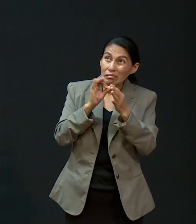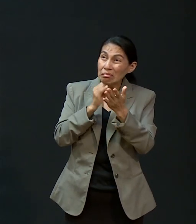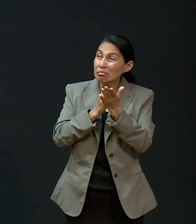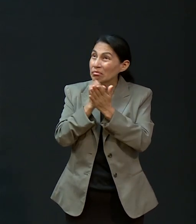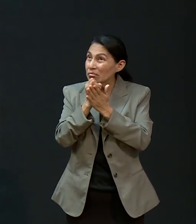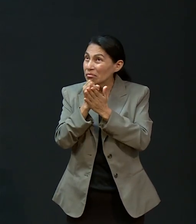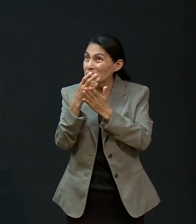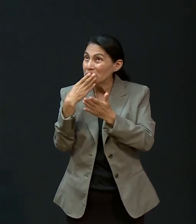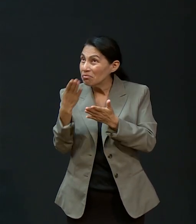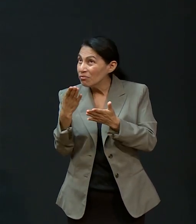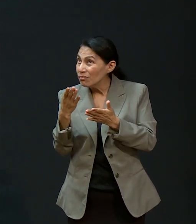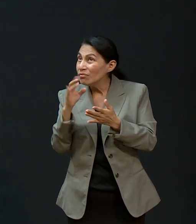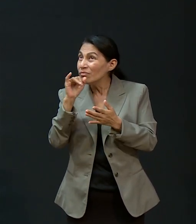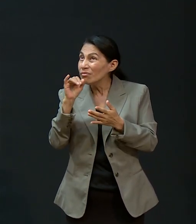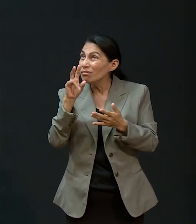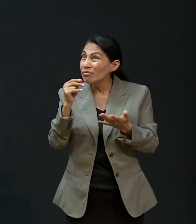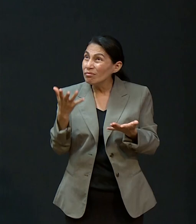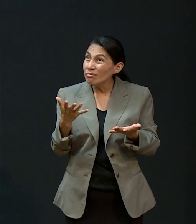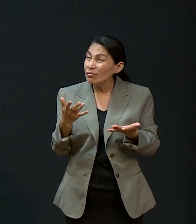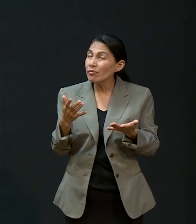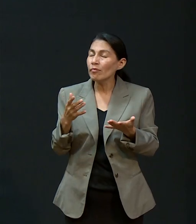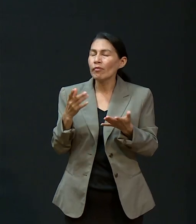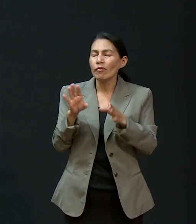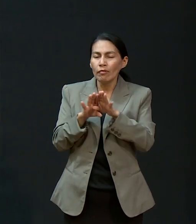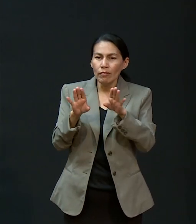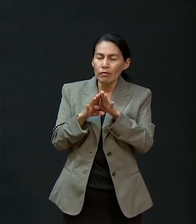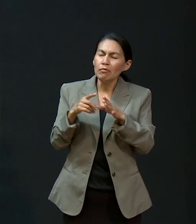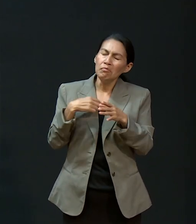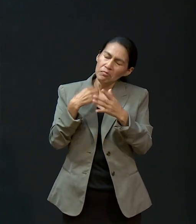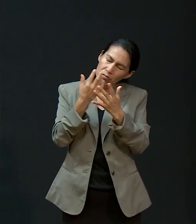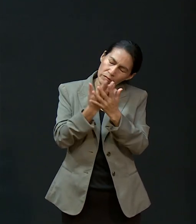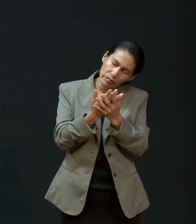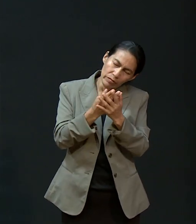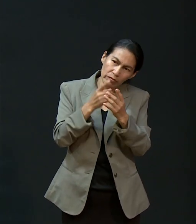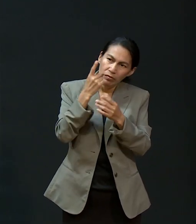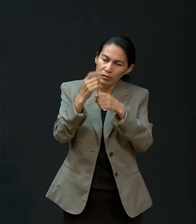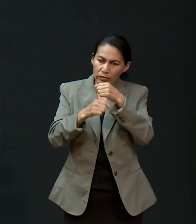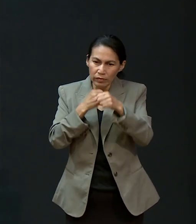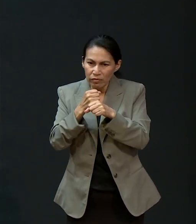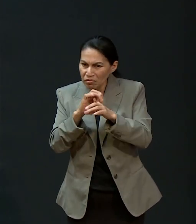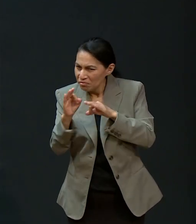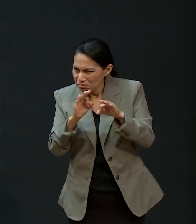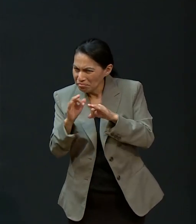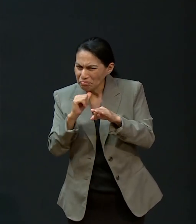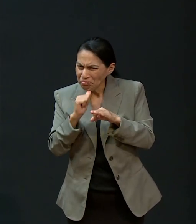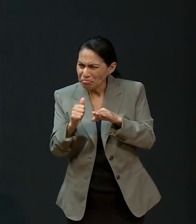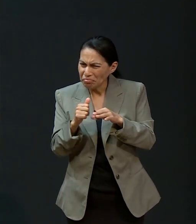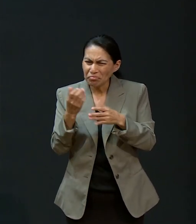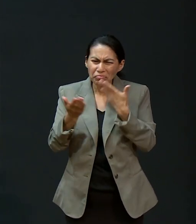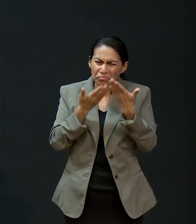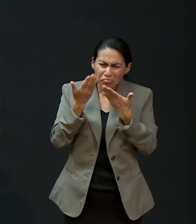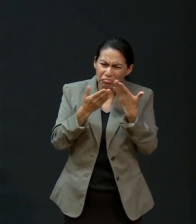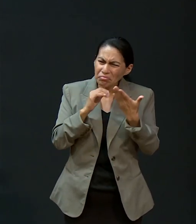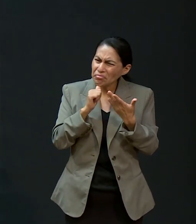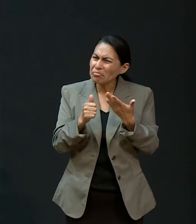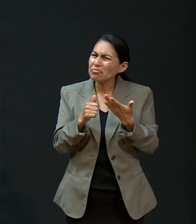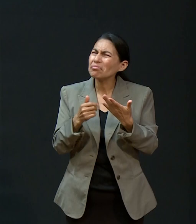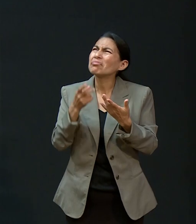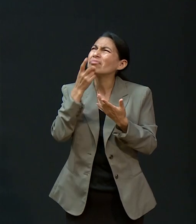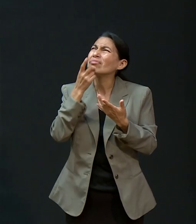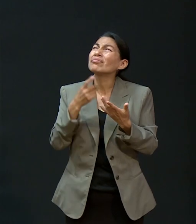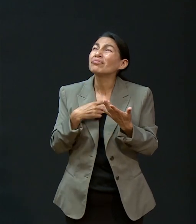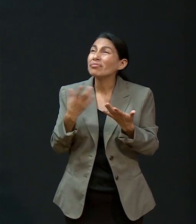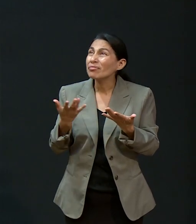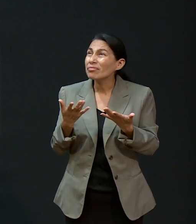no sé si hice una buena elección, me hubiera tomado el año, no sé Dios, dame una señal para que yo